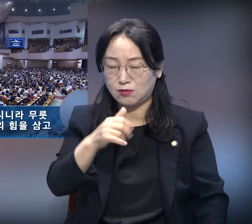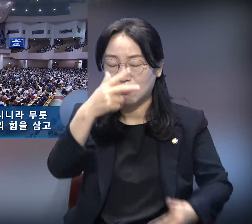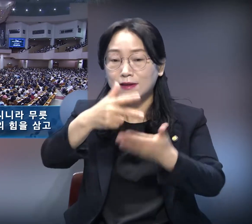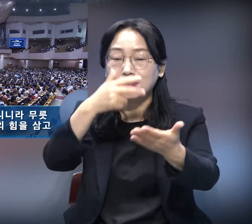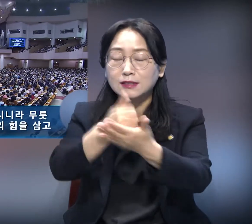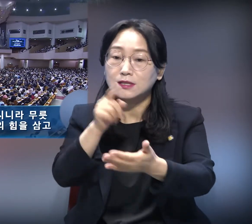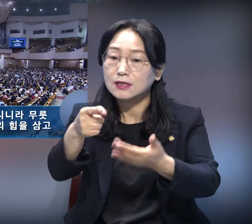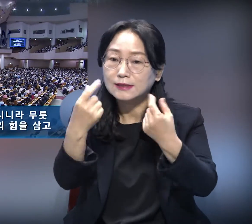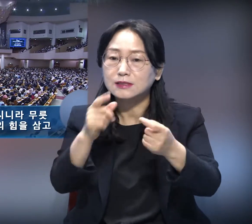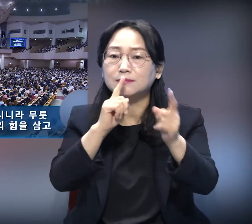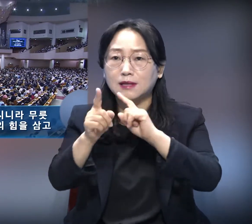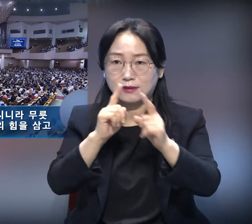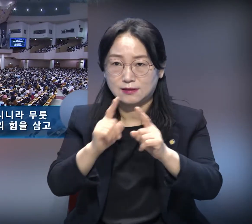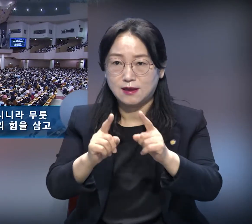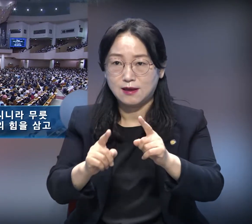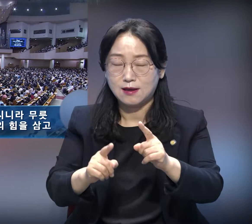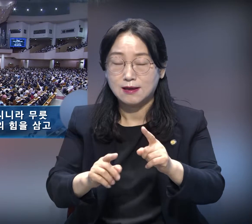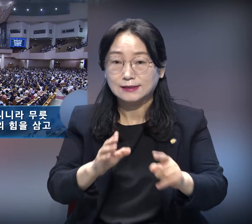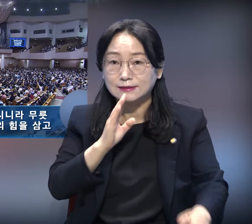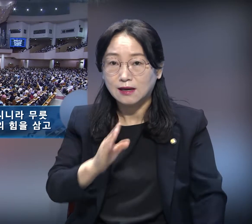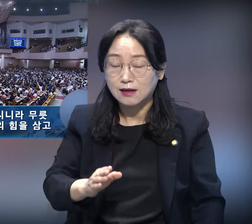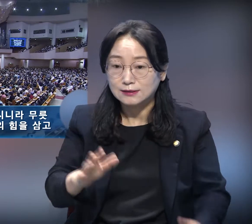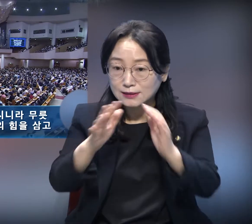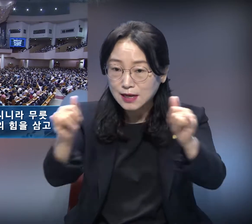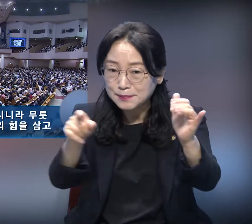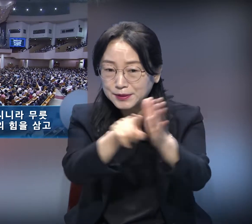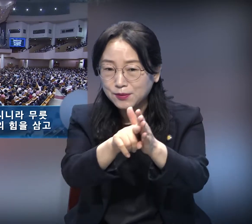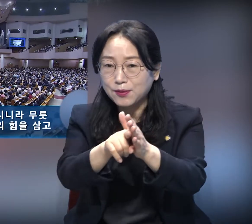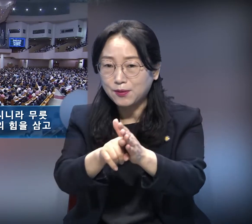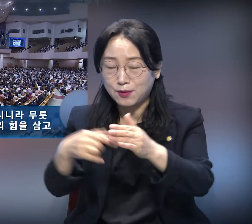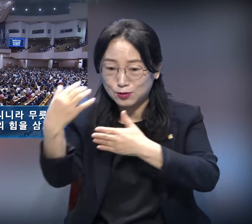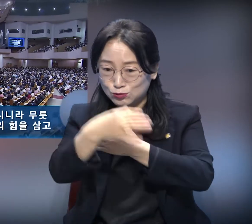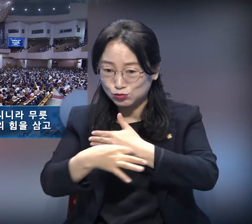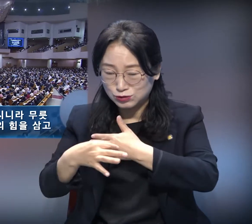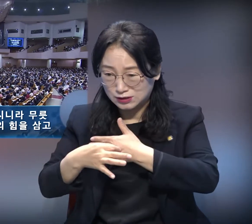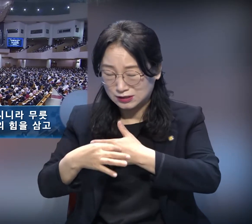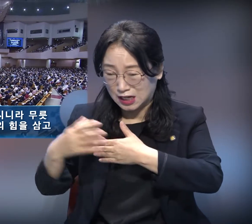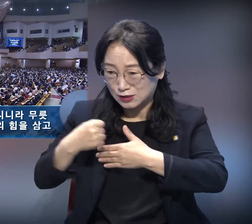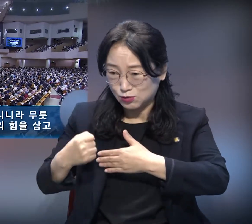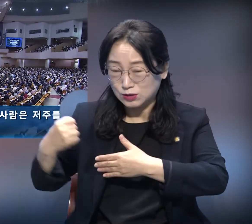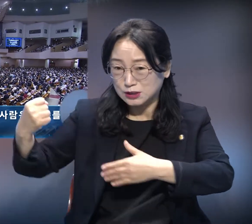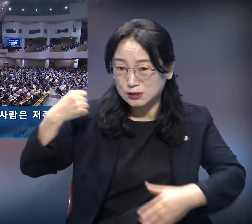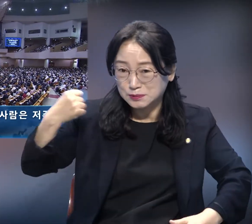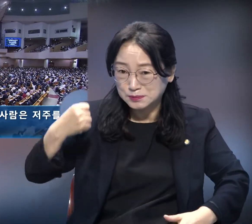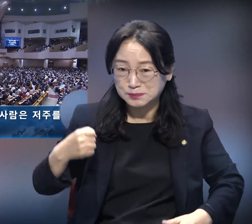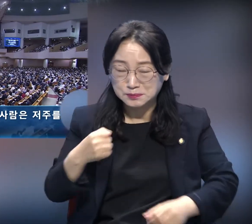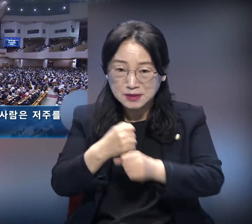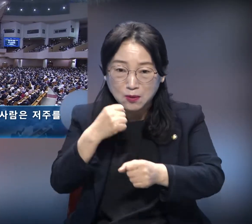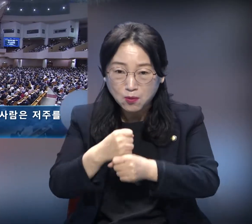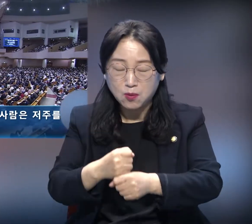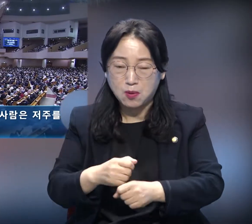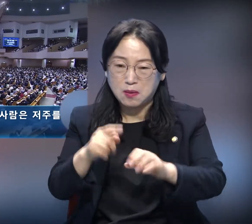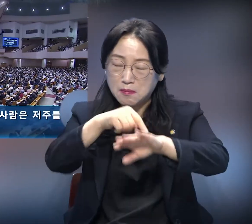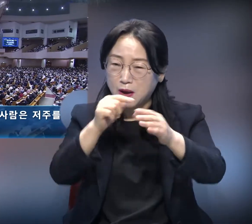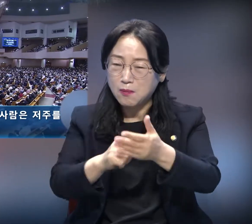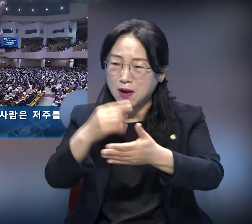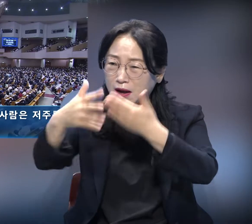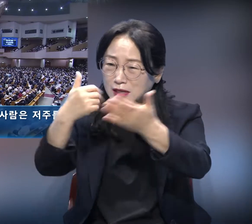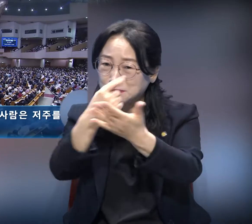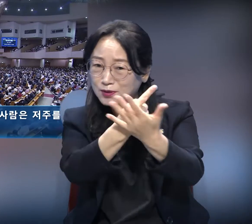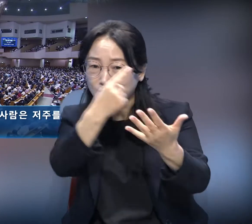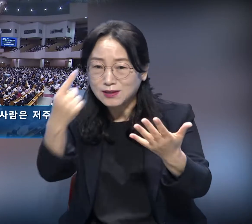같이 말씀하시니라. 무릇 사람을 믿으며 육신으로 그의 힘을 삼고 마음이 야훼에게서 떠난 그